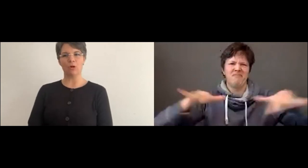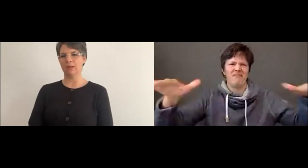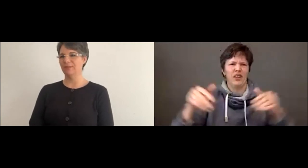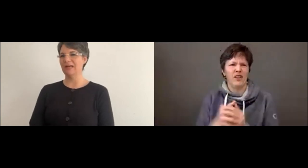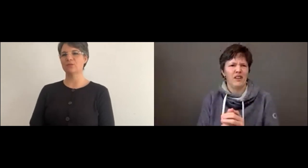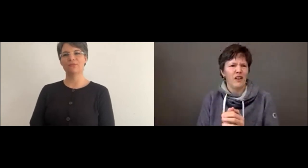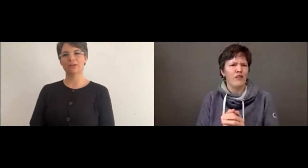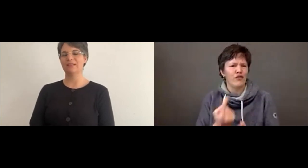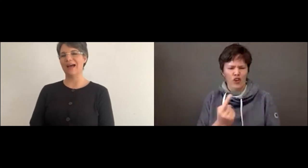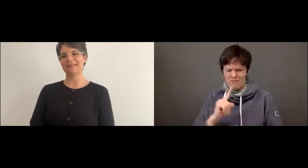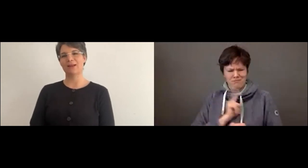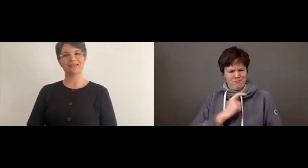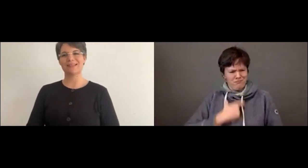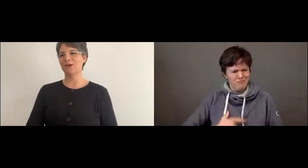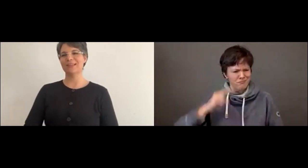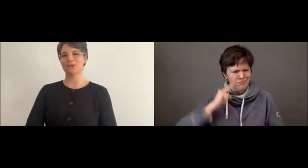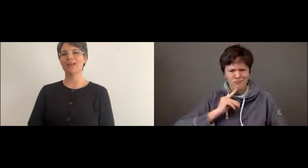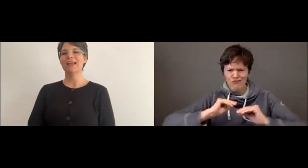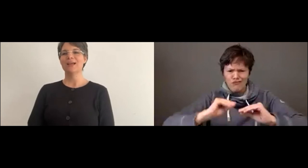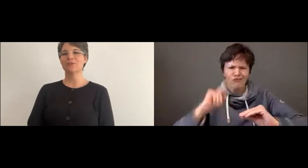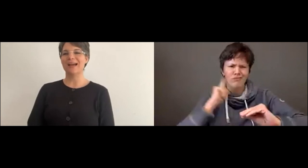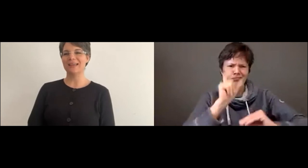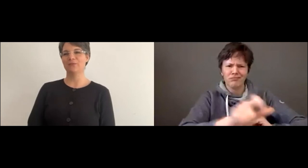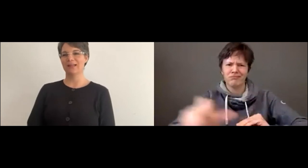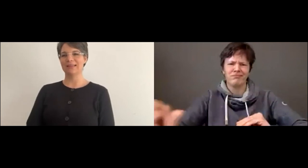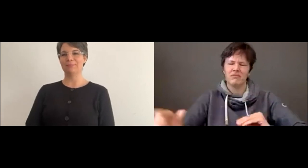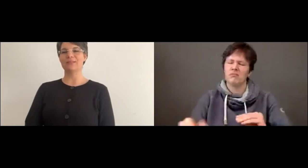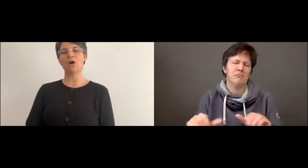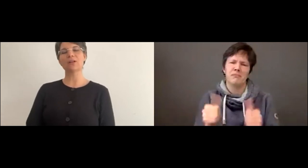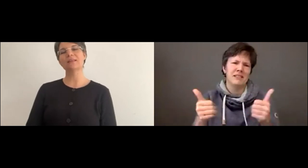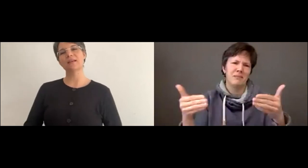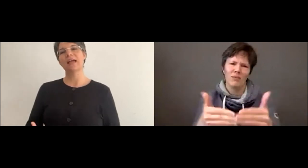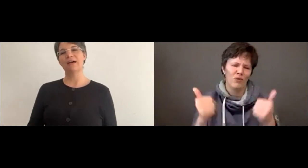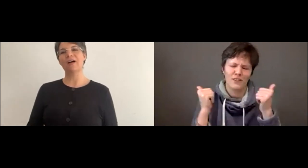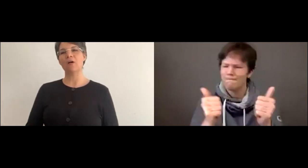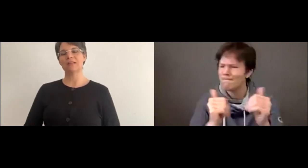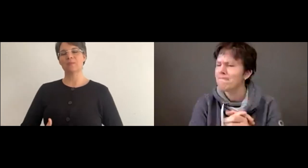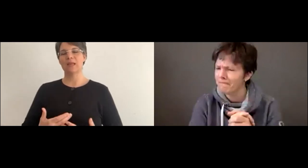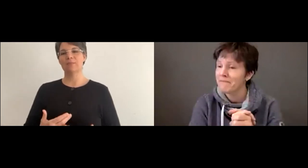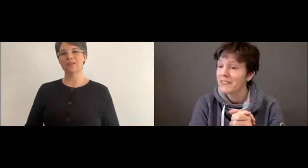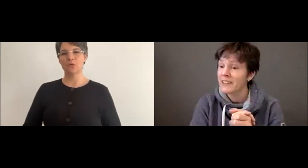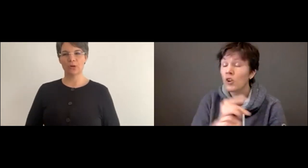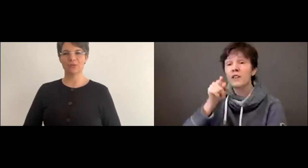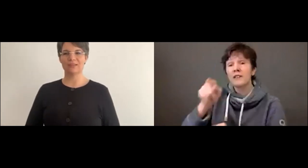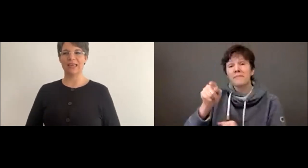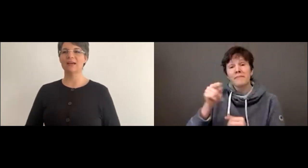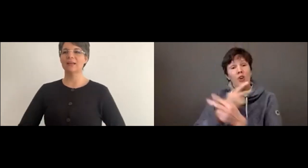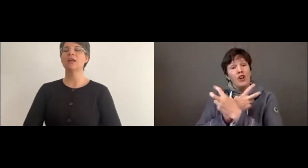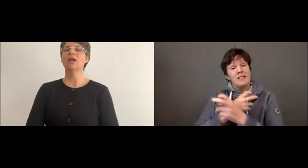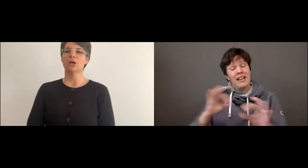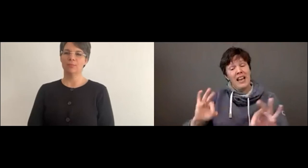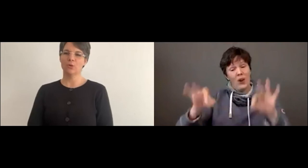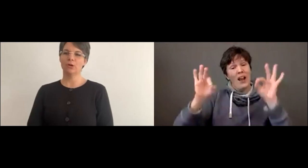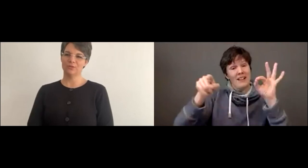in Hamburg gibt. Also wirklich Wahnsinn. Auch, dass ihr euch da schon so weiterentwickelt habt. Also auch diese Erfahrung, dass man eben als gehörlose